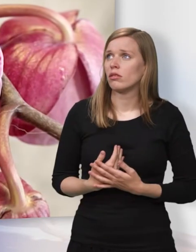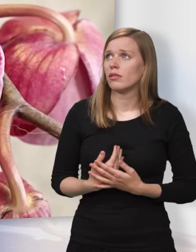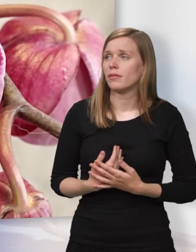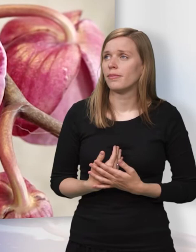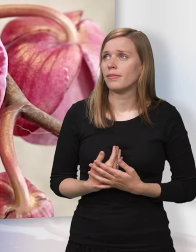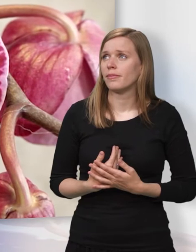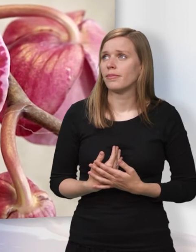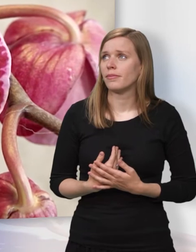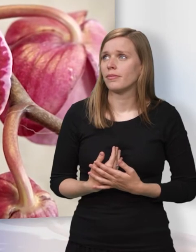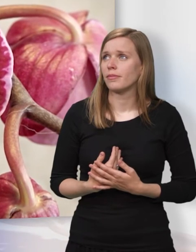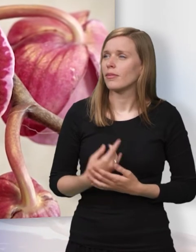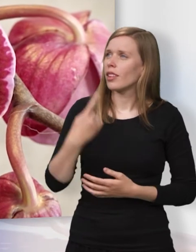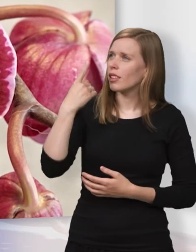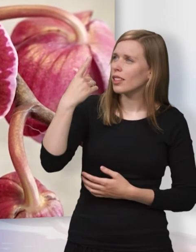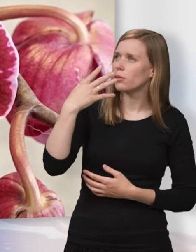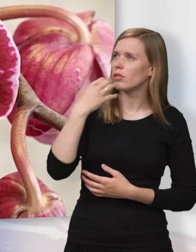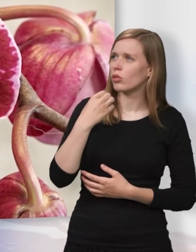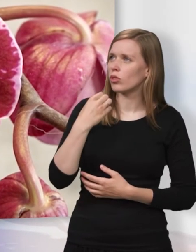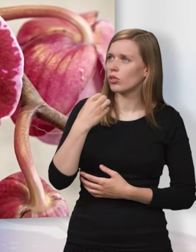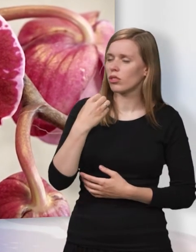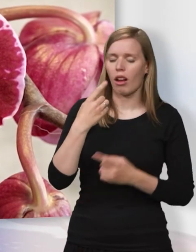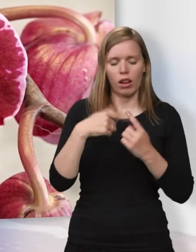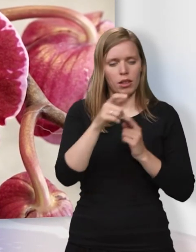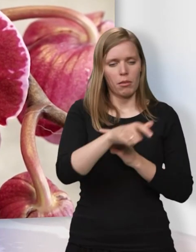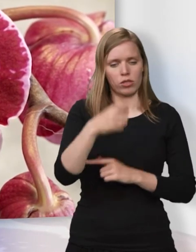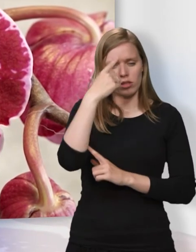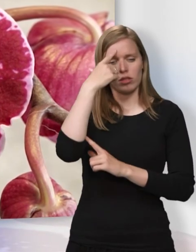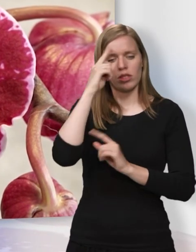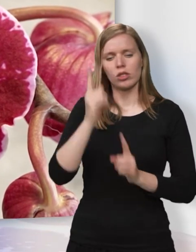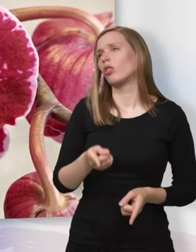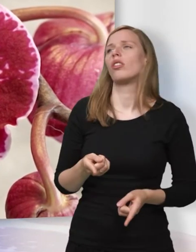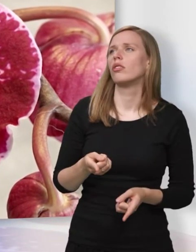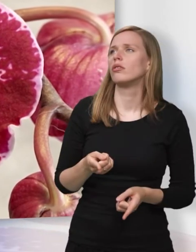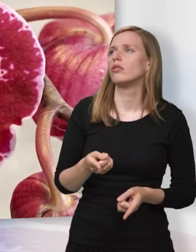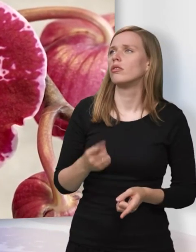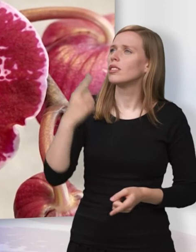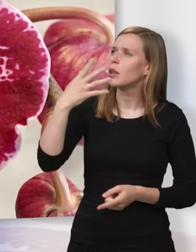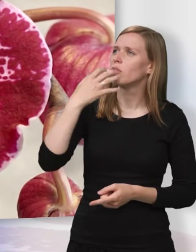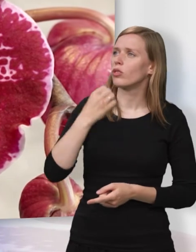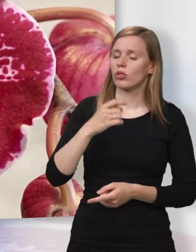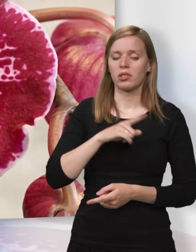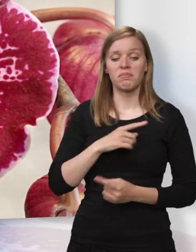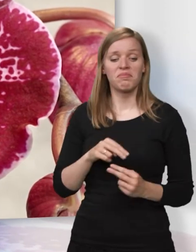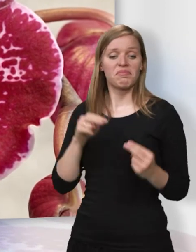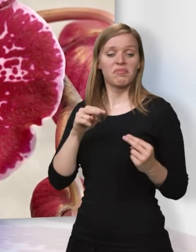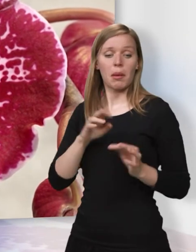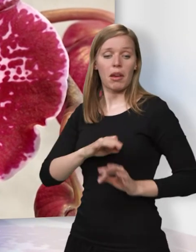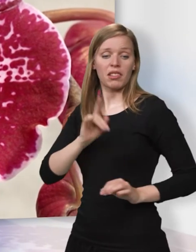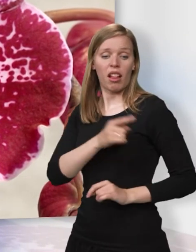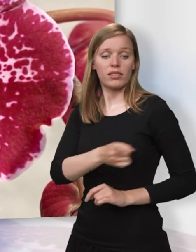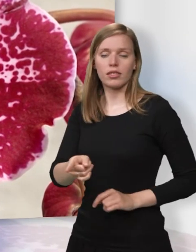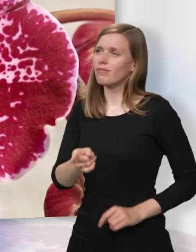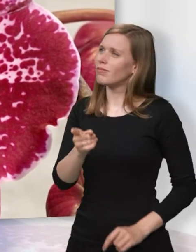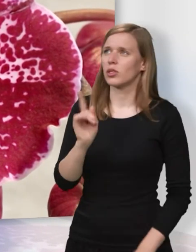Du willst, dass ich an sie alle denke. Du willst, dass ich mich nicht für besser halte als sie, dass ich